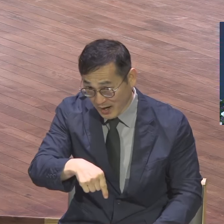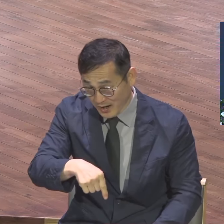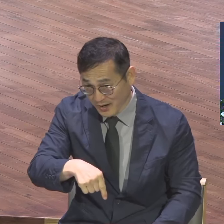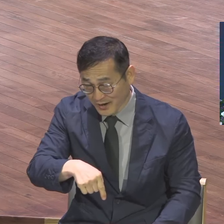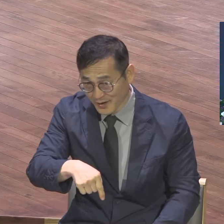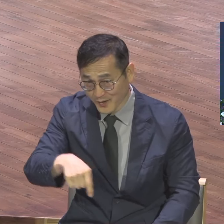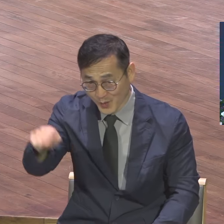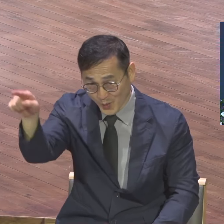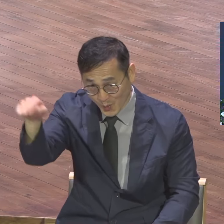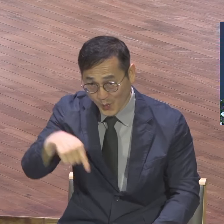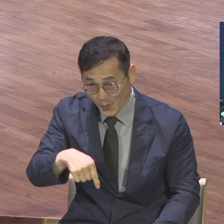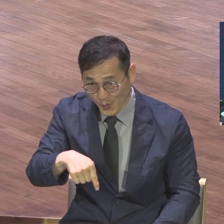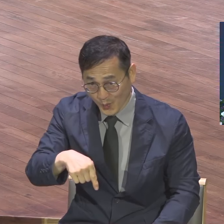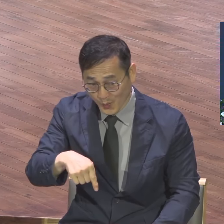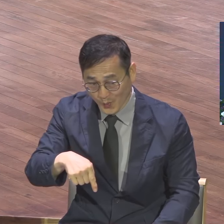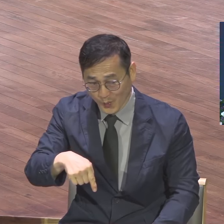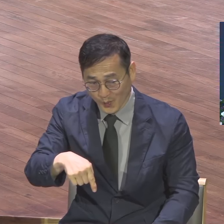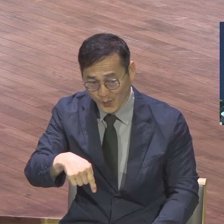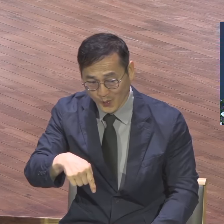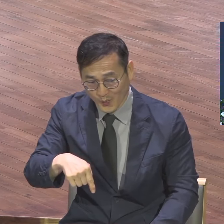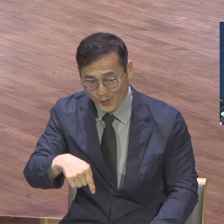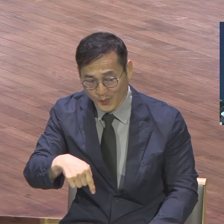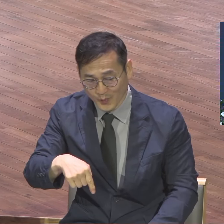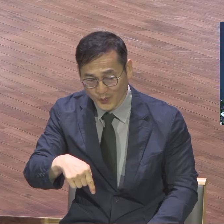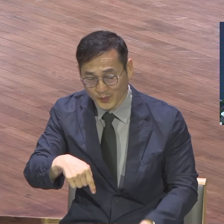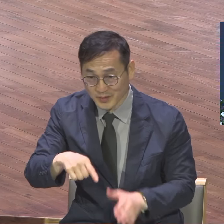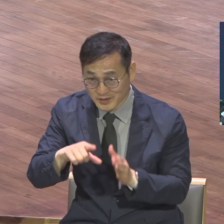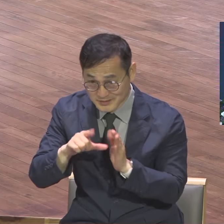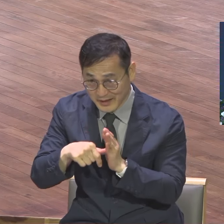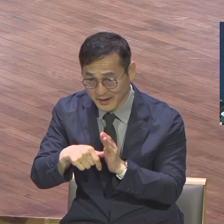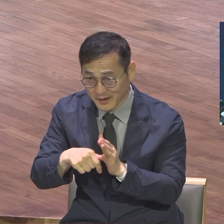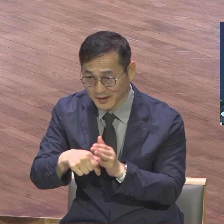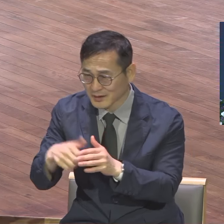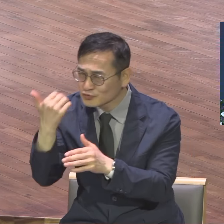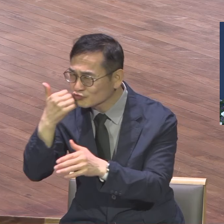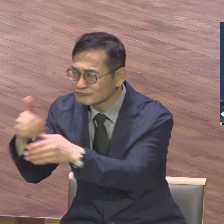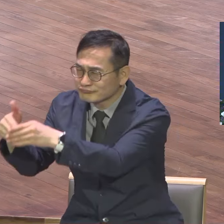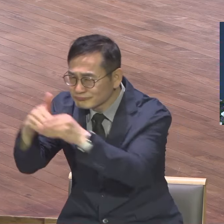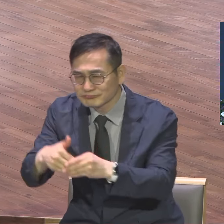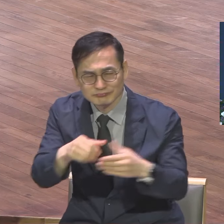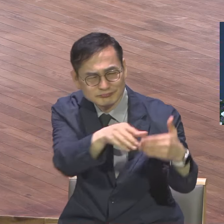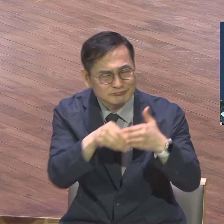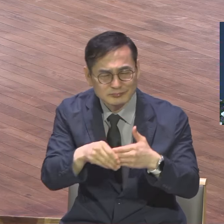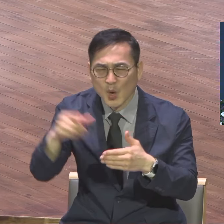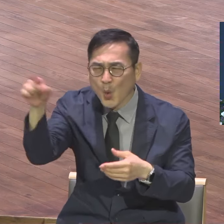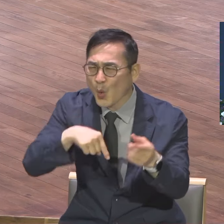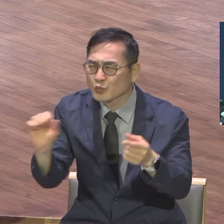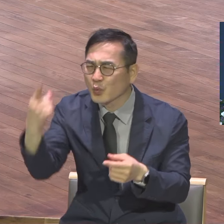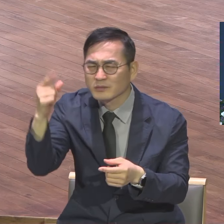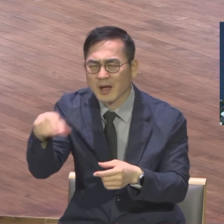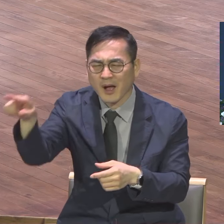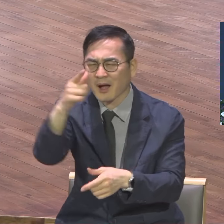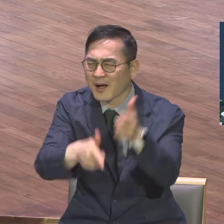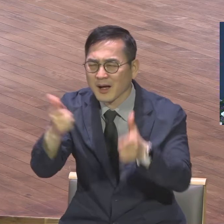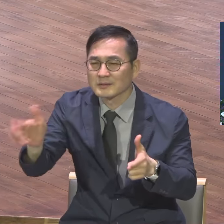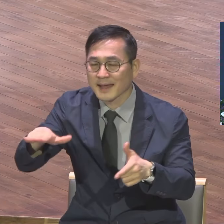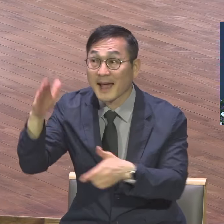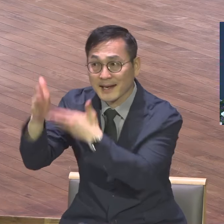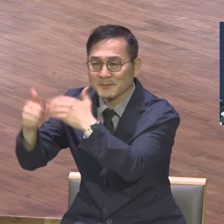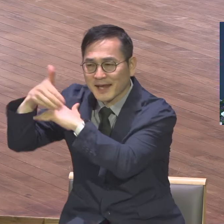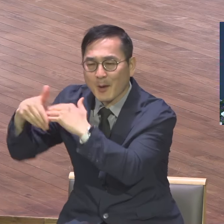방법이 그 대상을 통한 하나님의 방법이었다. 그래 보면 돼요.